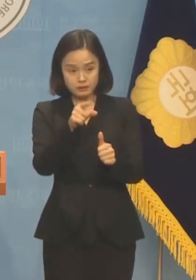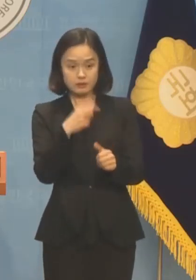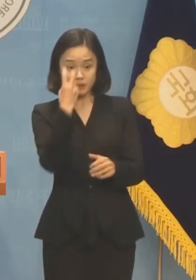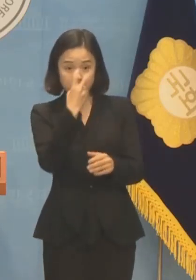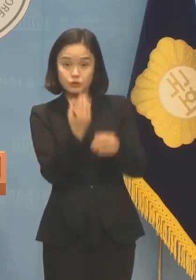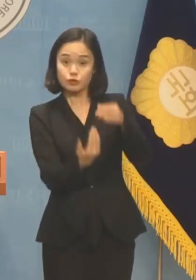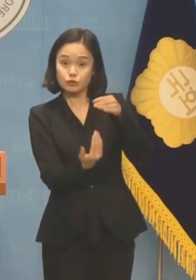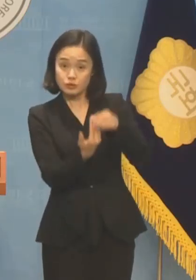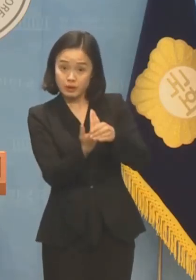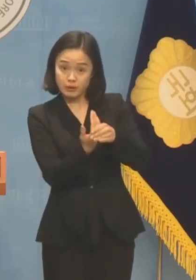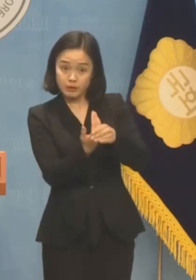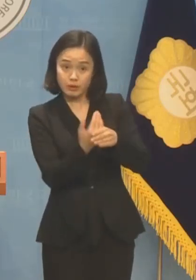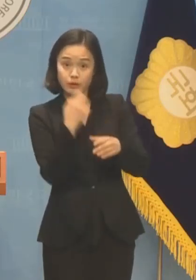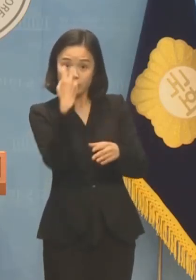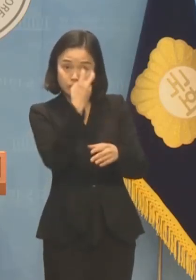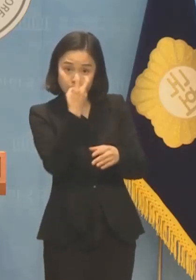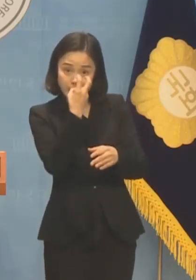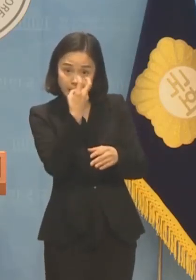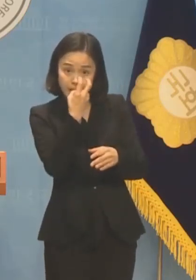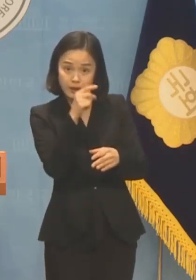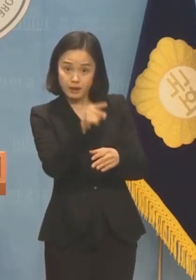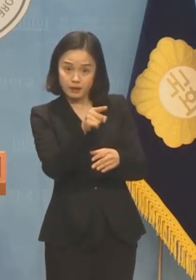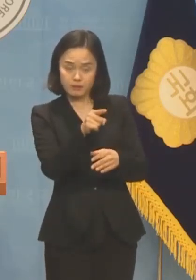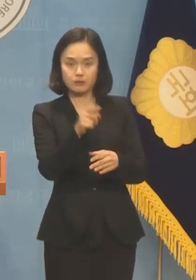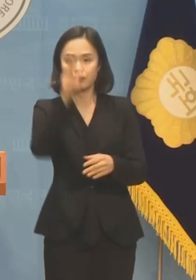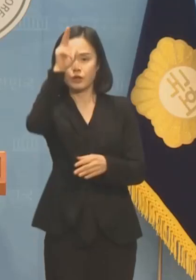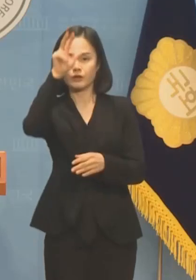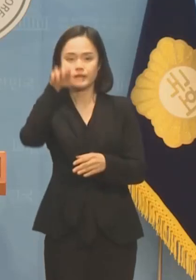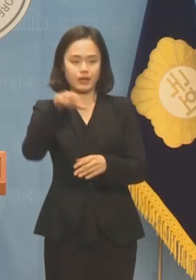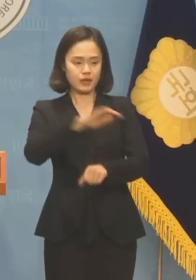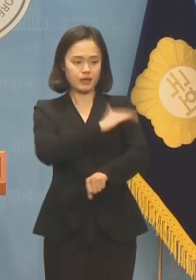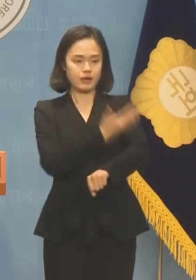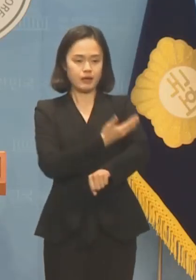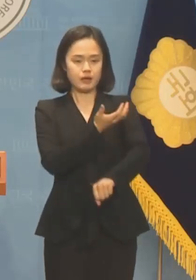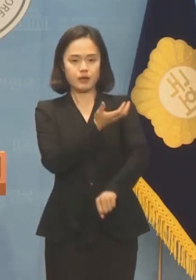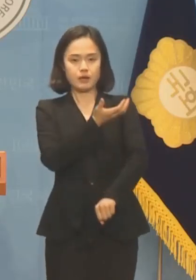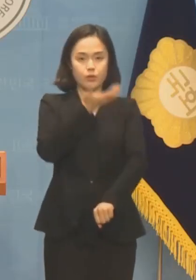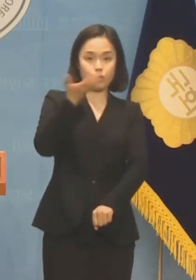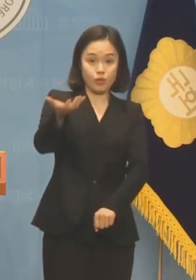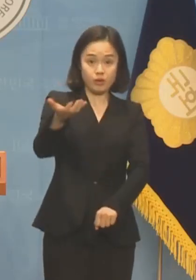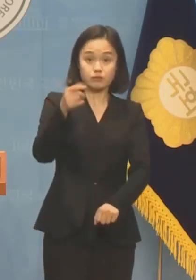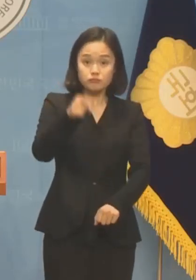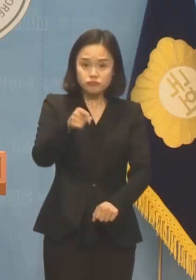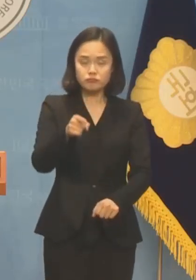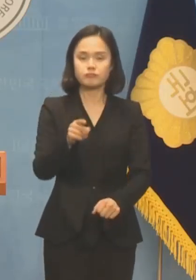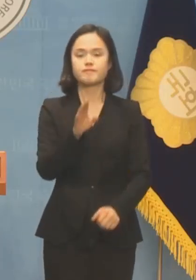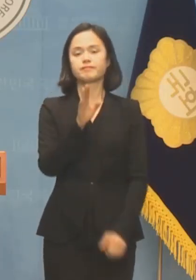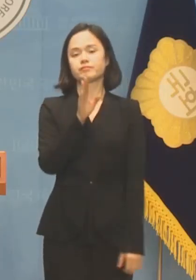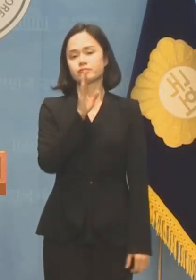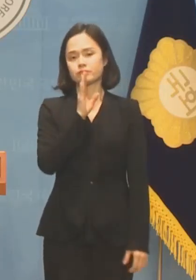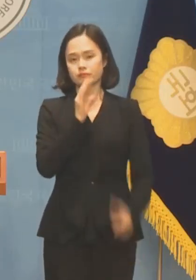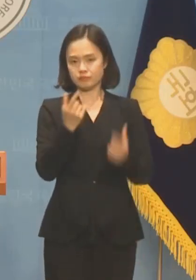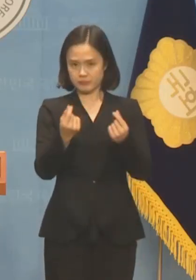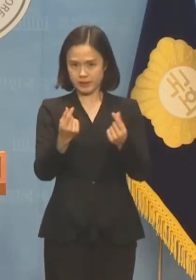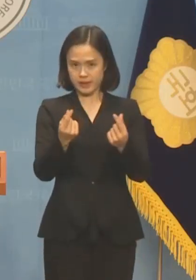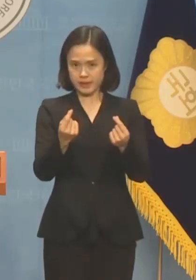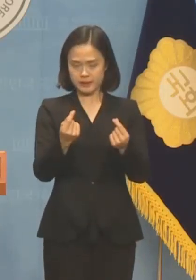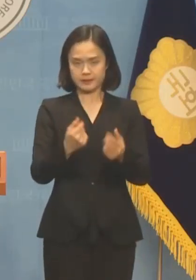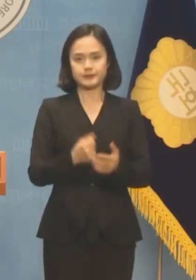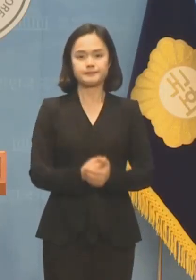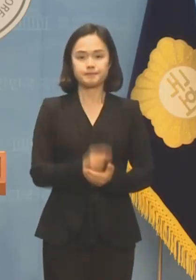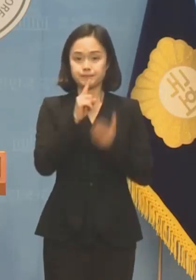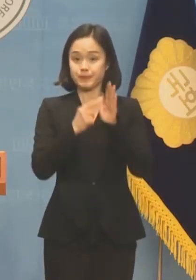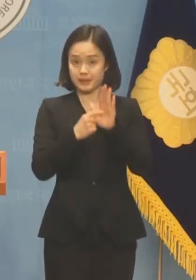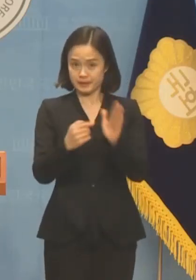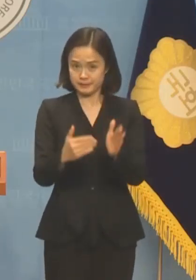것이 오히려 수사단의 의무였음을 분명히 밝혔습니다. 이번 판결로